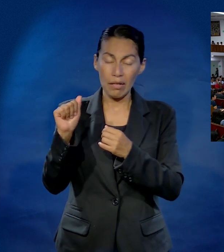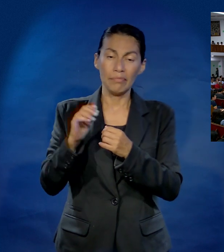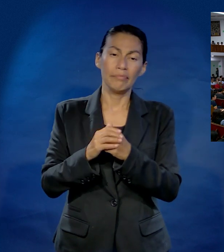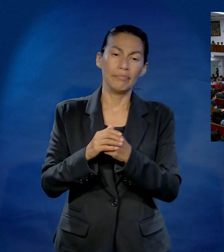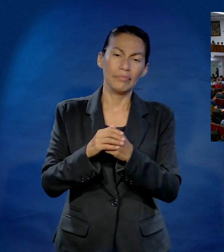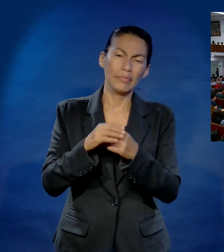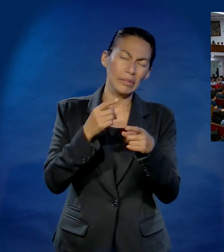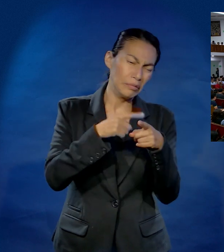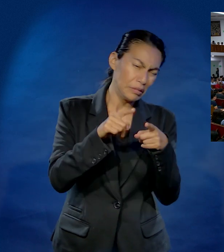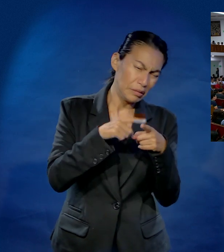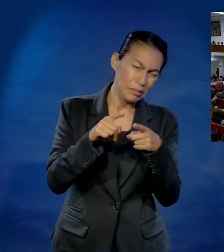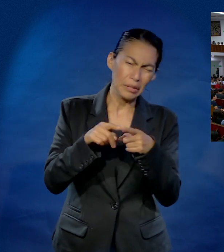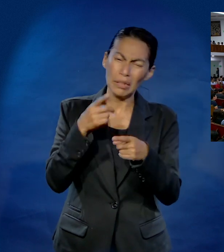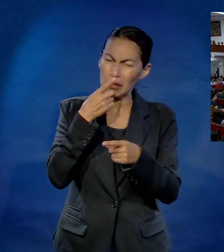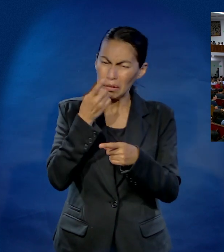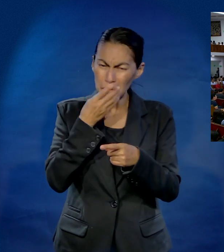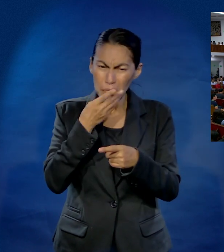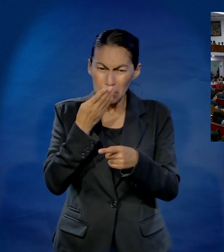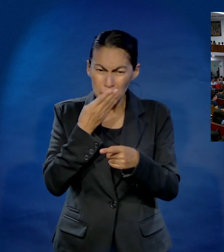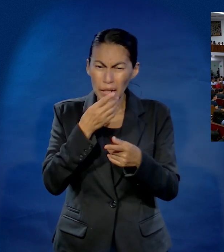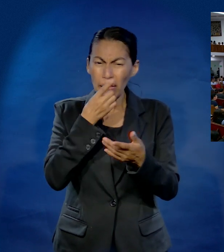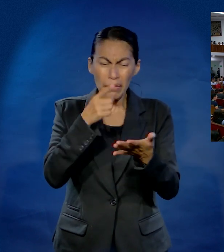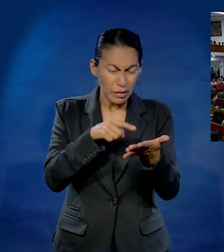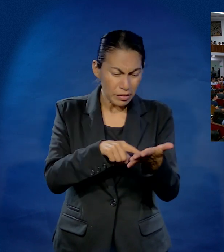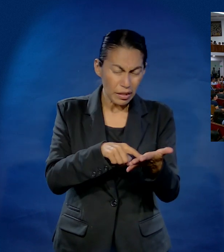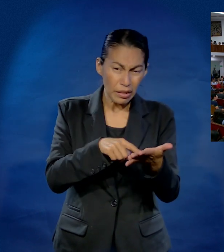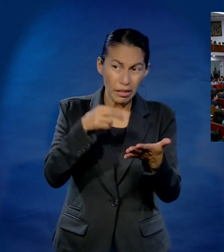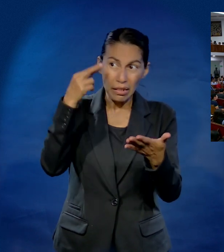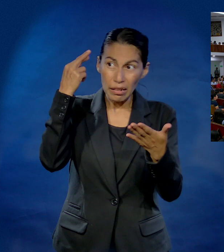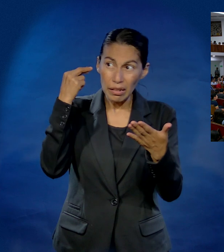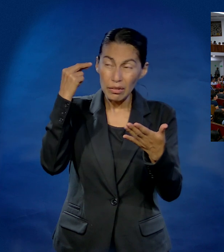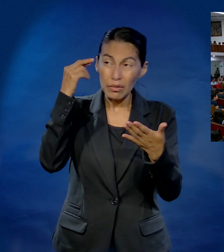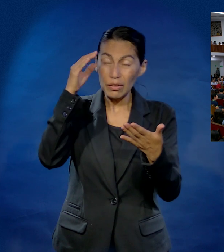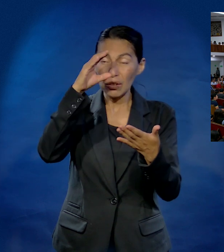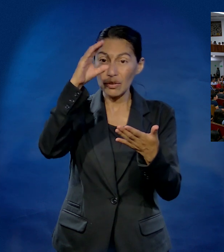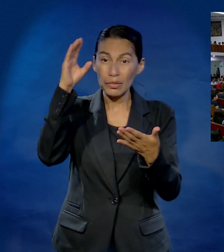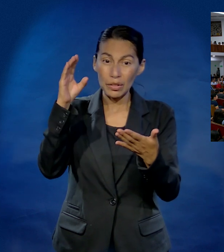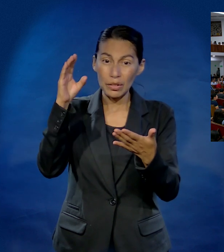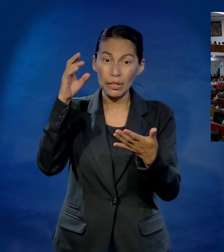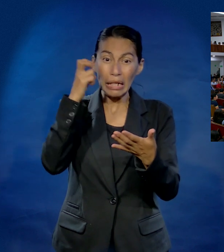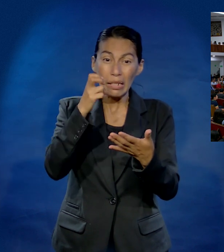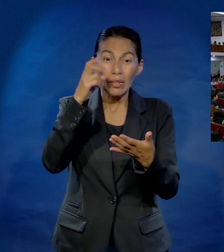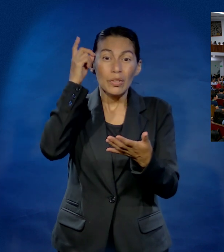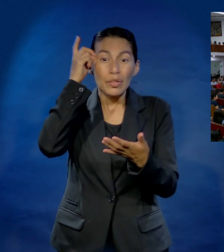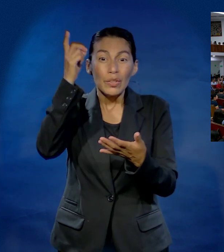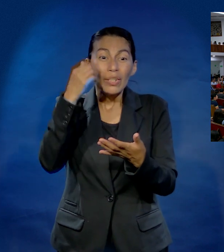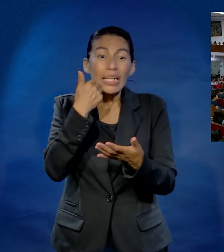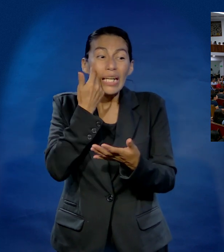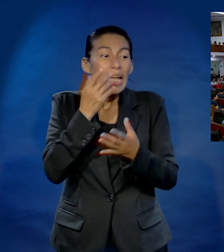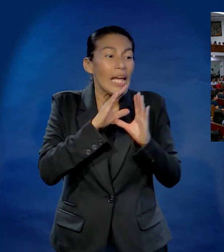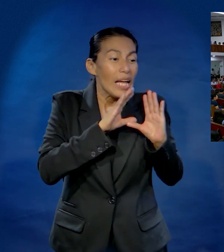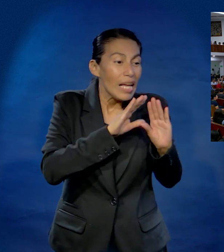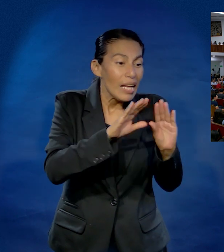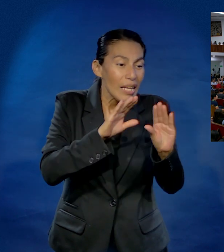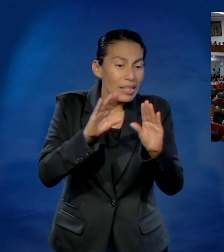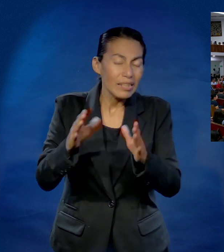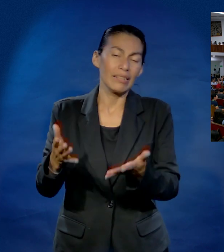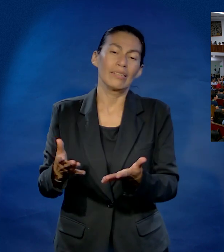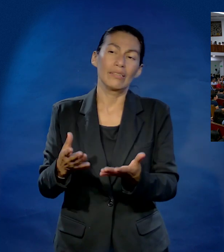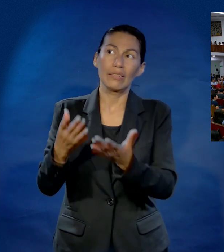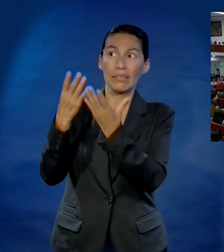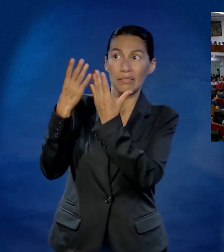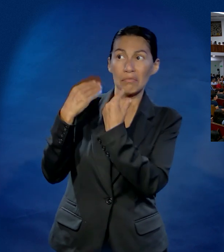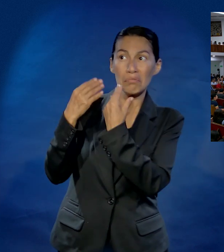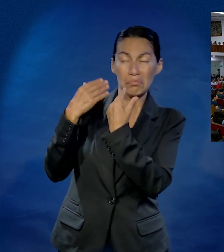cielos es semejante a, porque el reino de los cielos es semejante a, el reino de los cielos esto, el reino de los cielos aquello. Ese